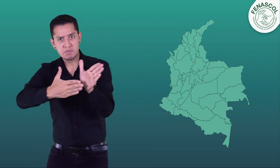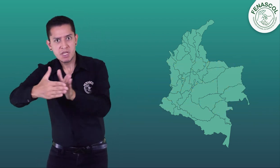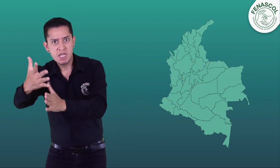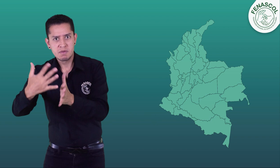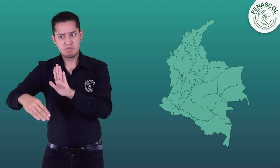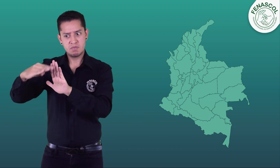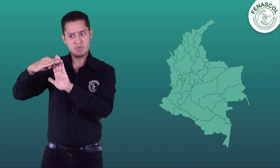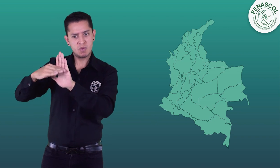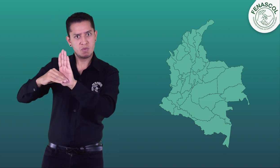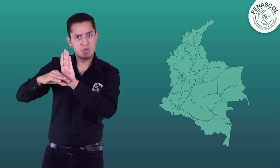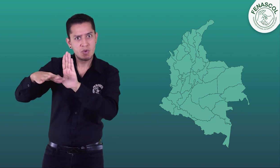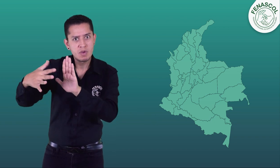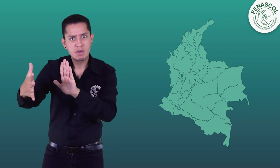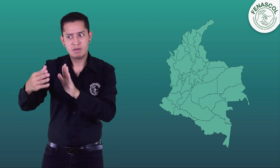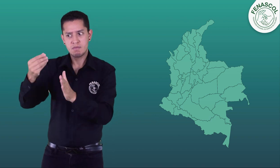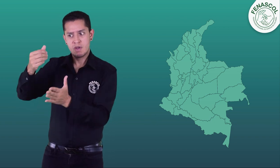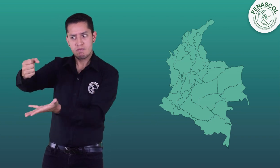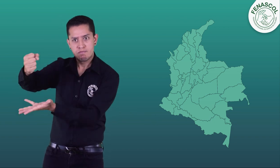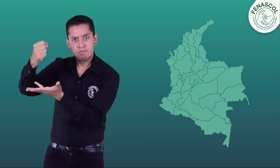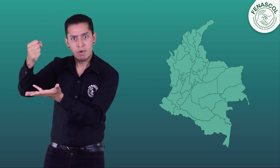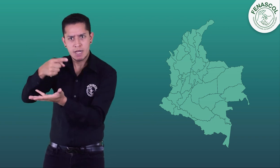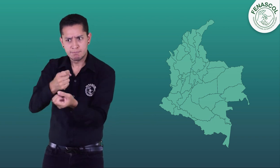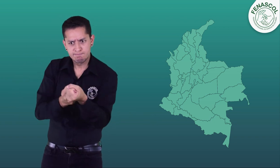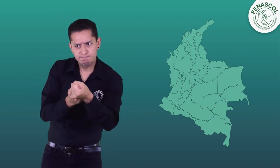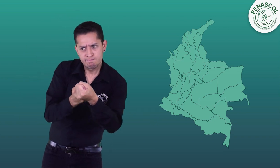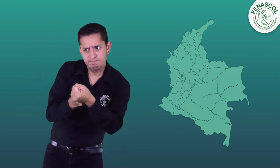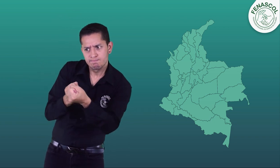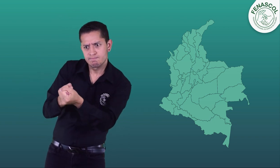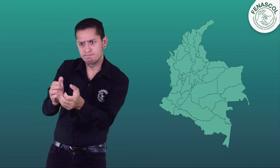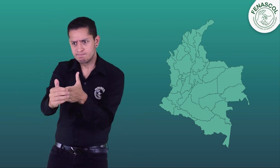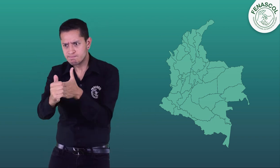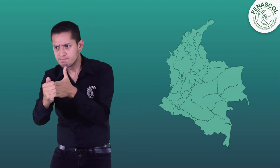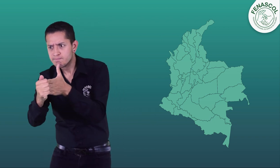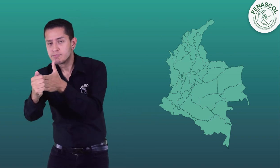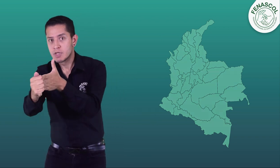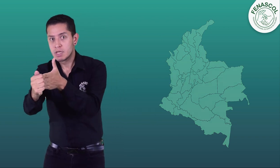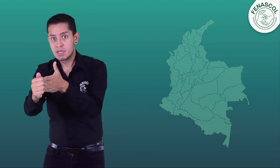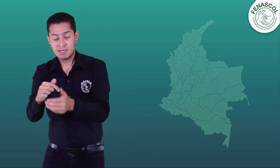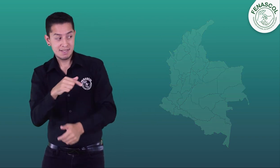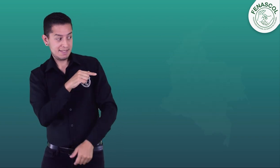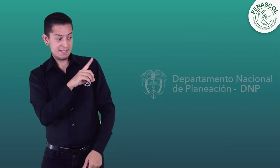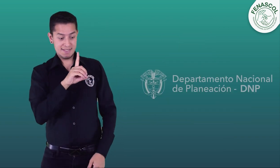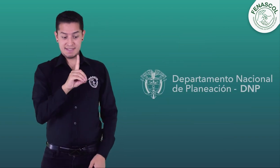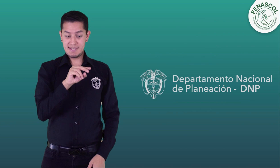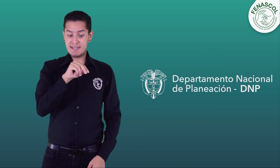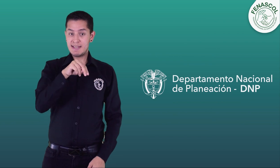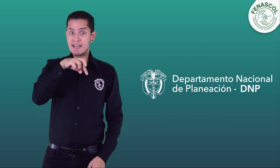en concordancia con políticas públicas, también haciendo seguimiento y presupuestos.